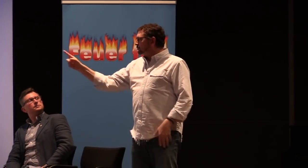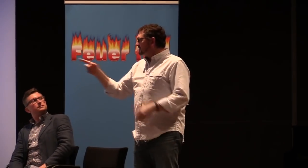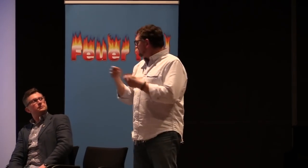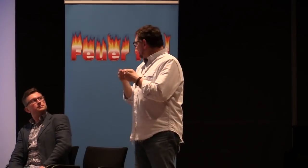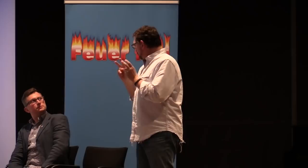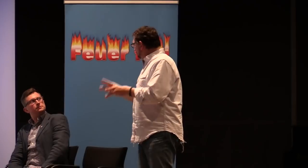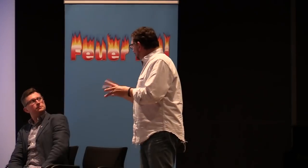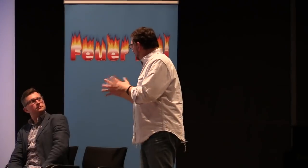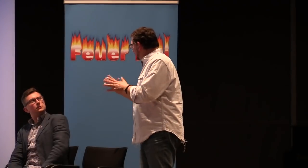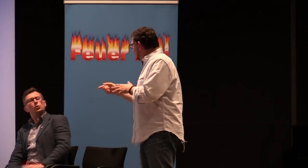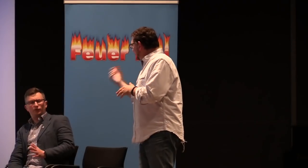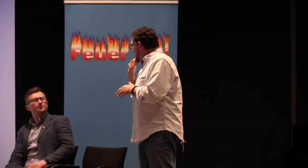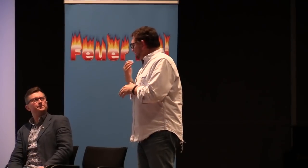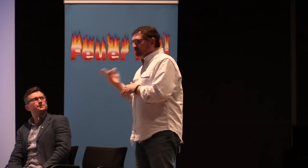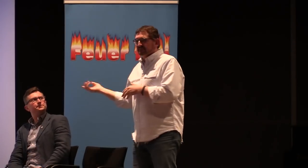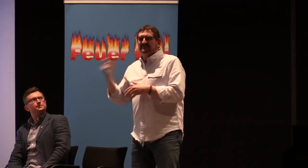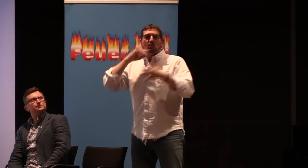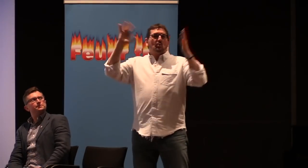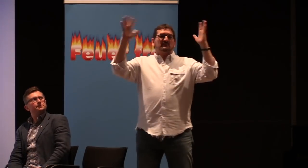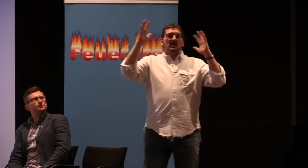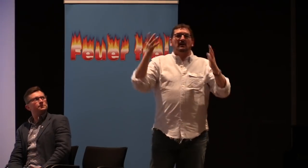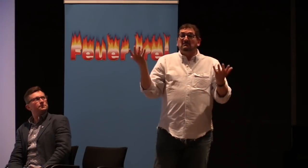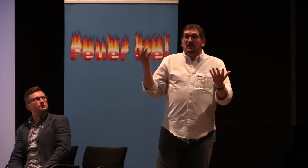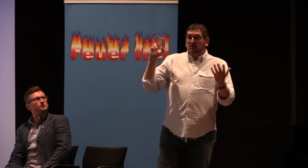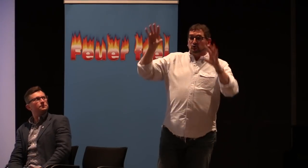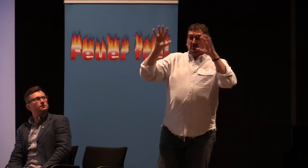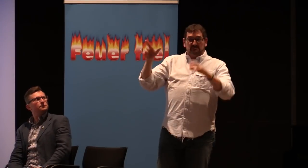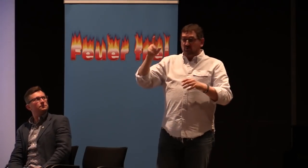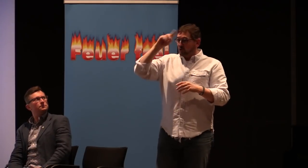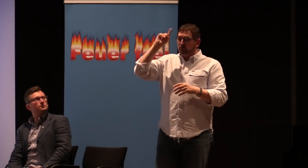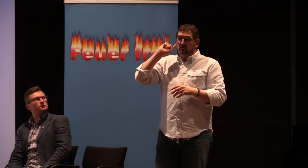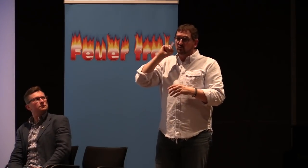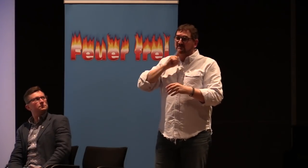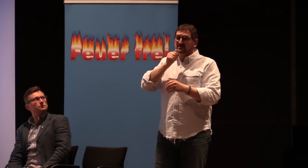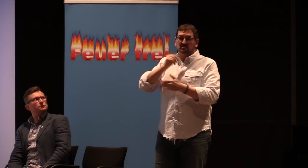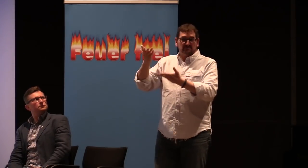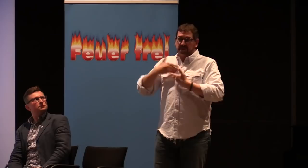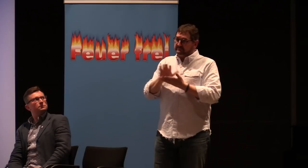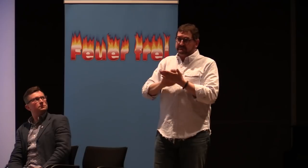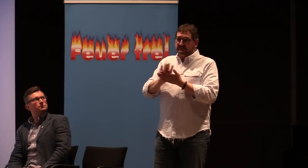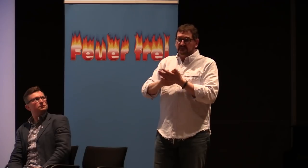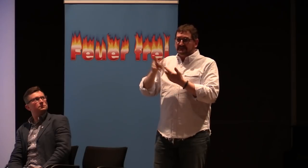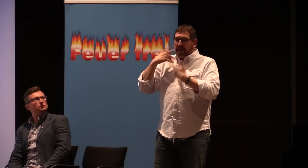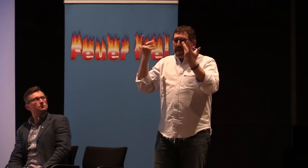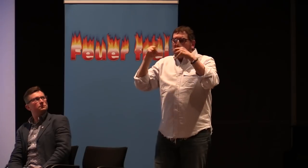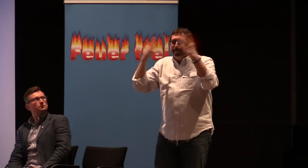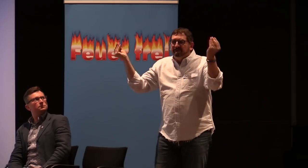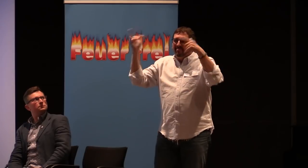Zahlen präsentiert. Das sagt Andreas gerade, er hat ungefähr 1000 Mitglieder, aber so wirklich